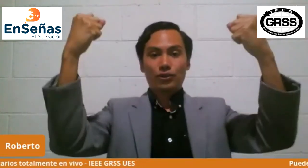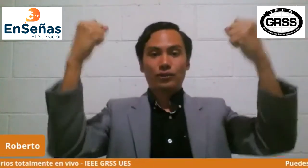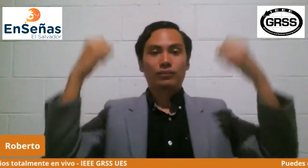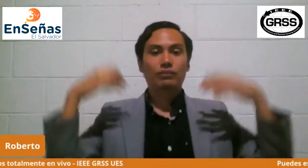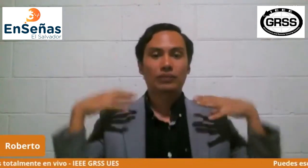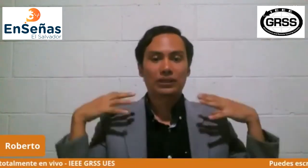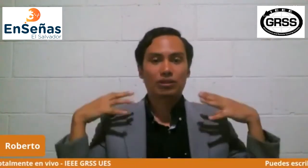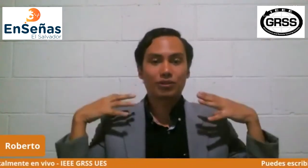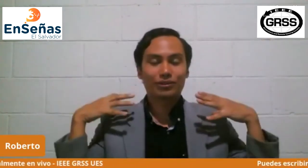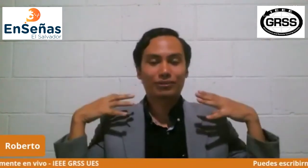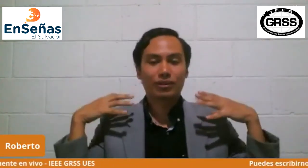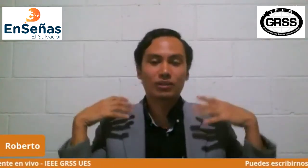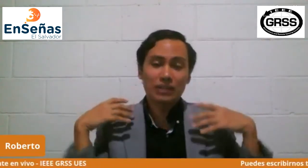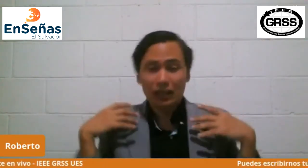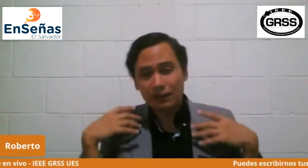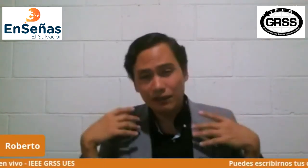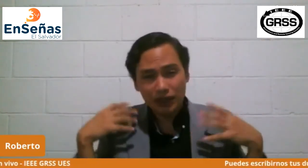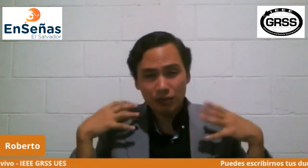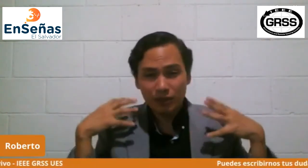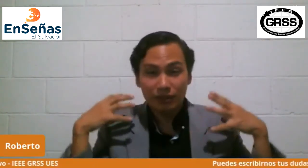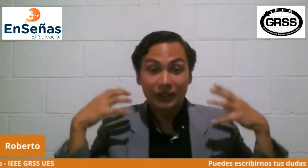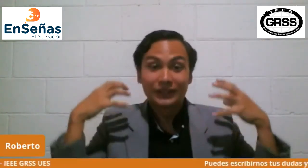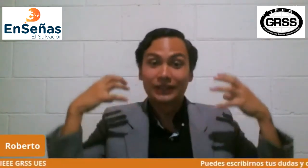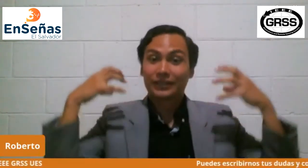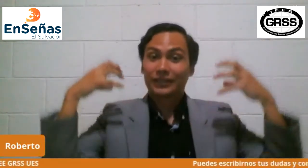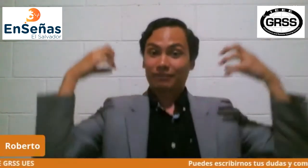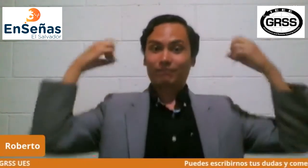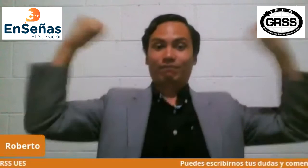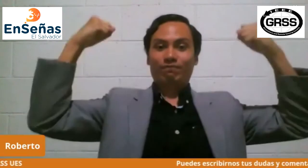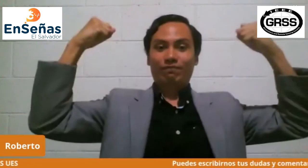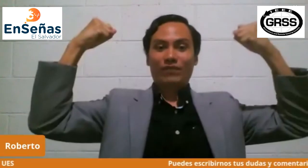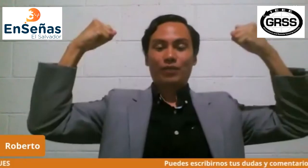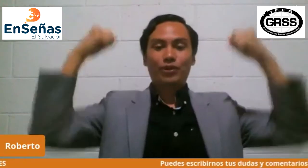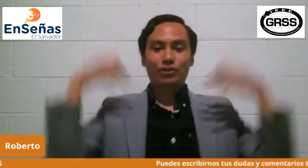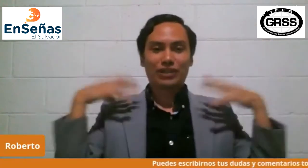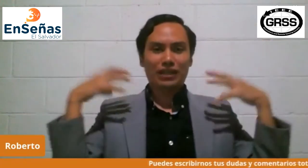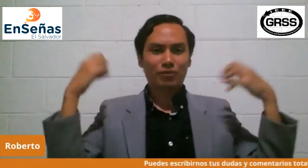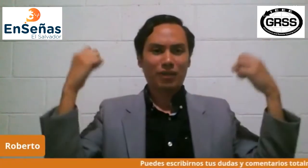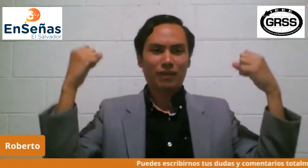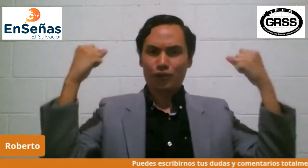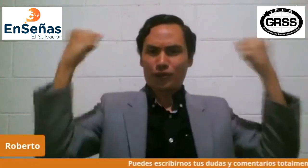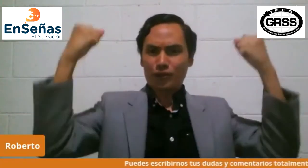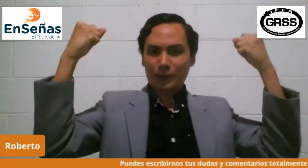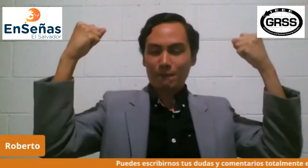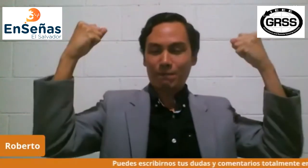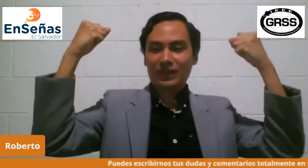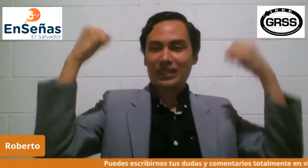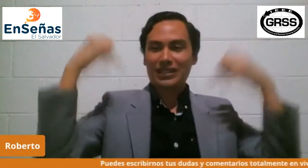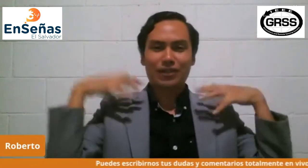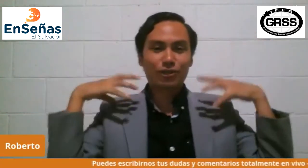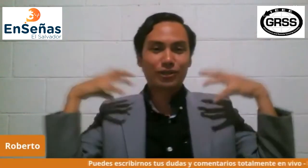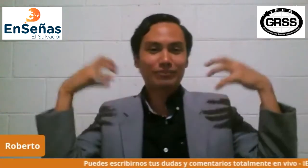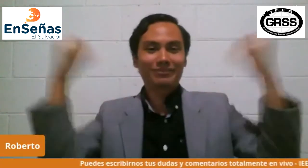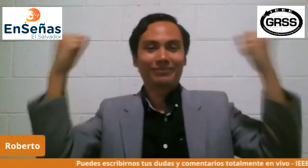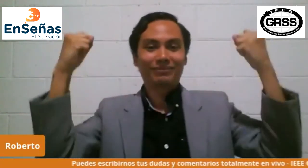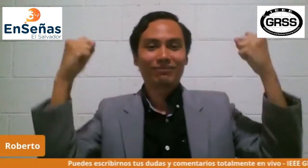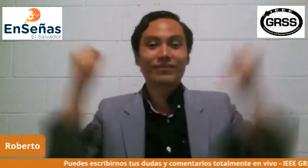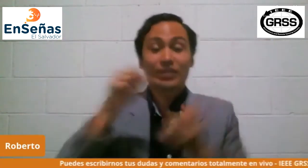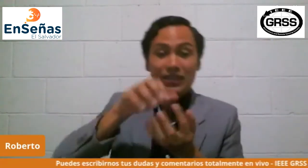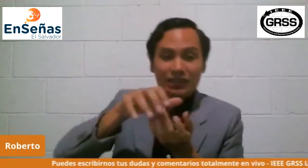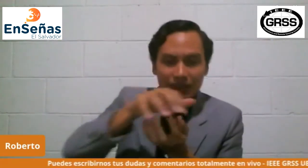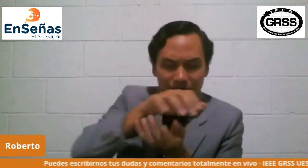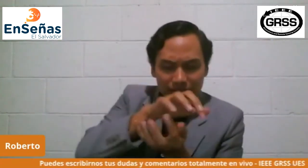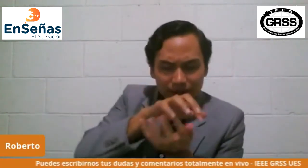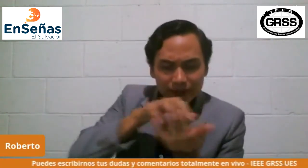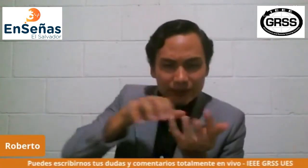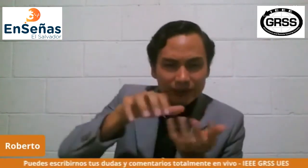salud. Es como que uno está enfermo, pero después uno está como más pollón, tiene salud.